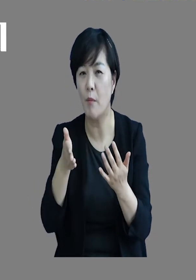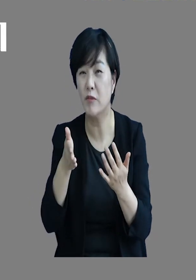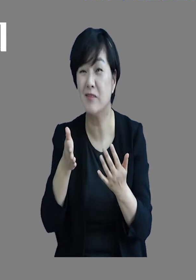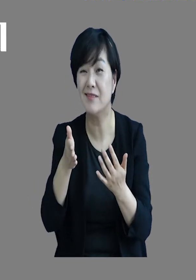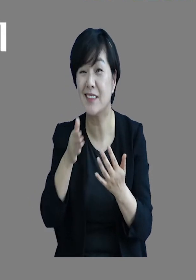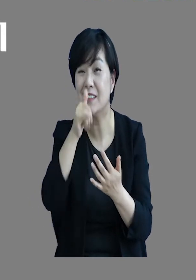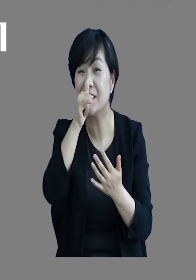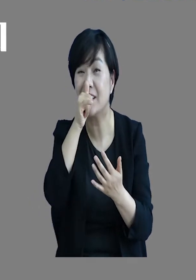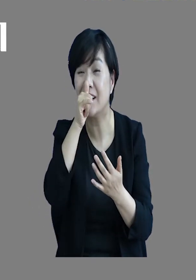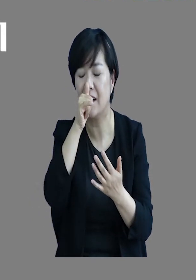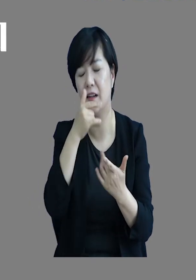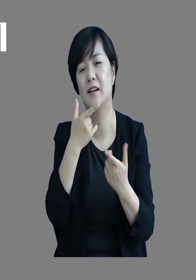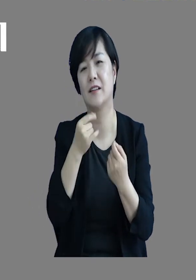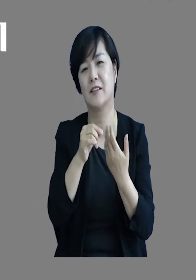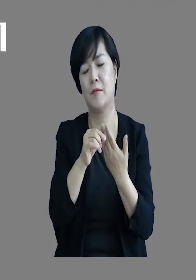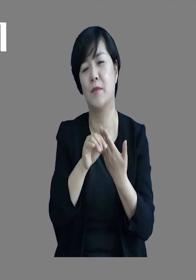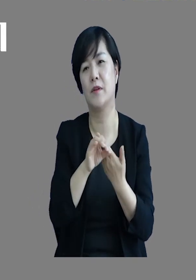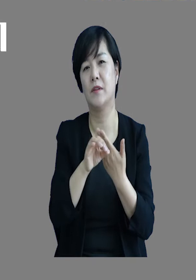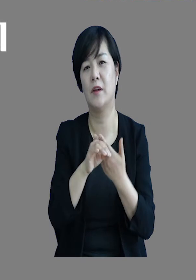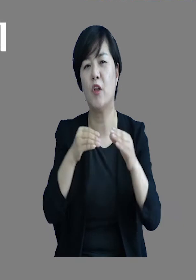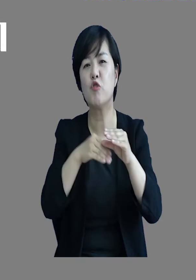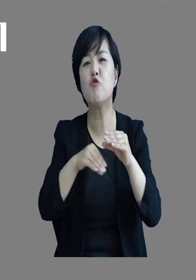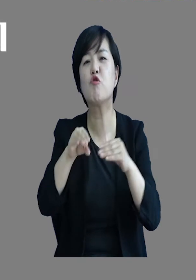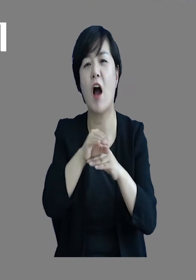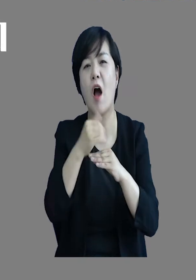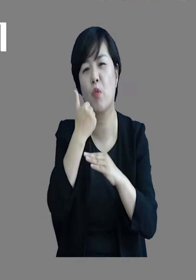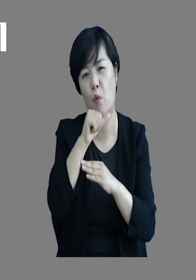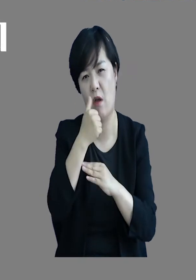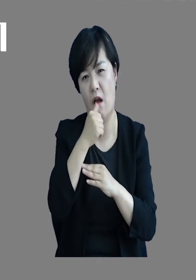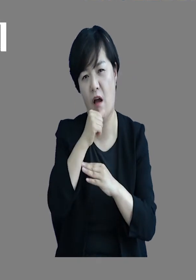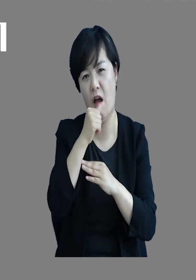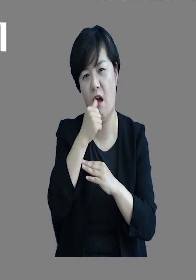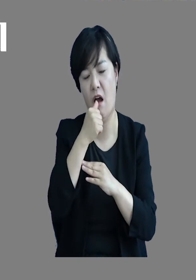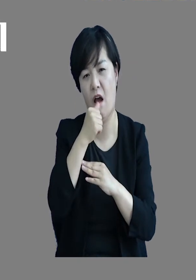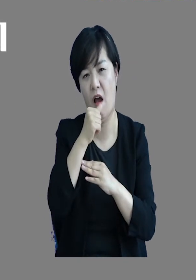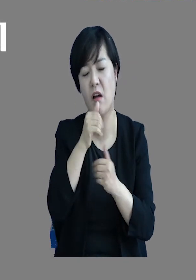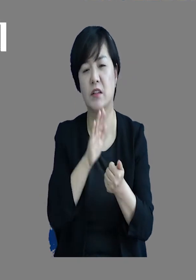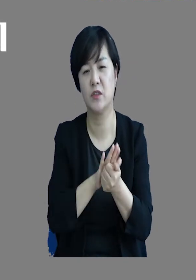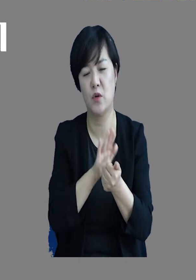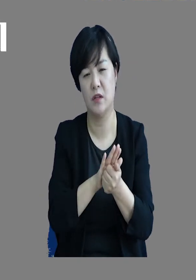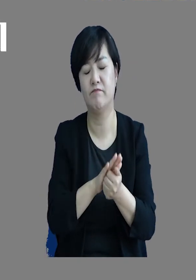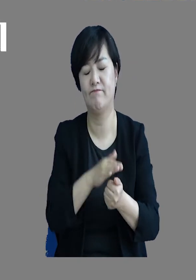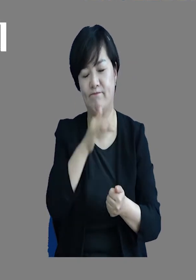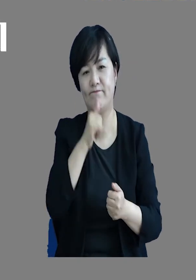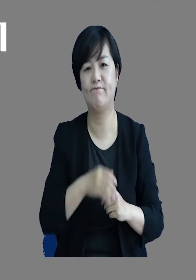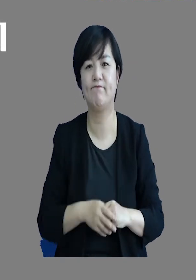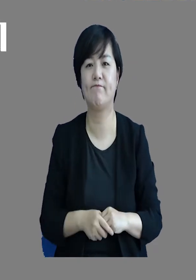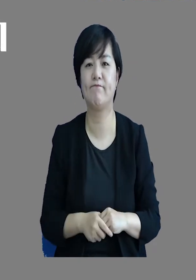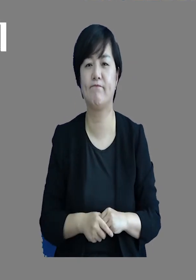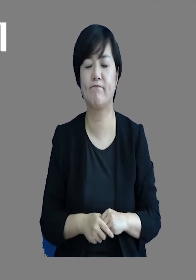분야들이 있을 거 아니에요. 그런 데에는 또 추가적으로 또 통역이 지원이 돼야 되고요.